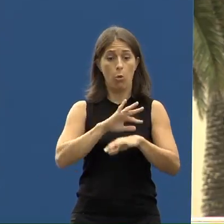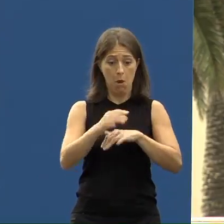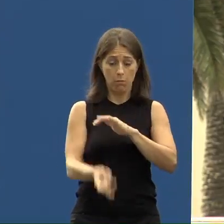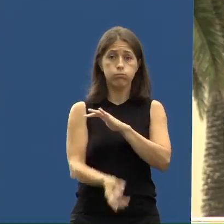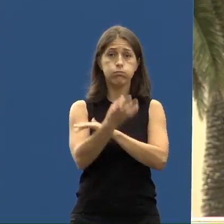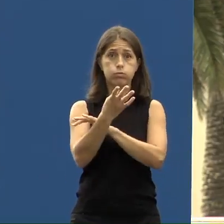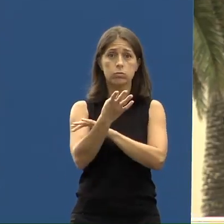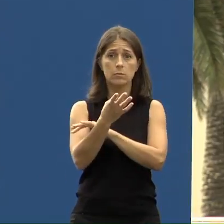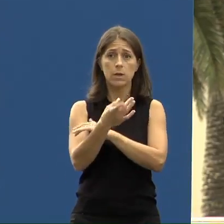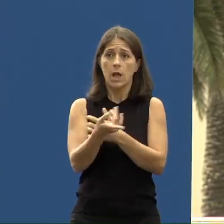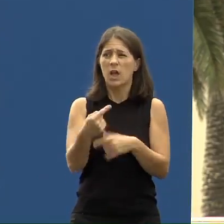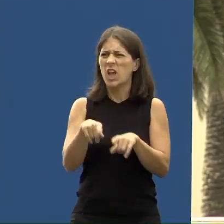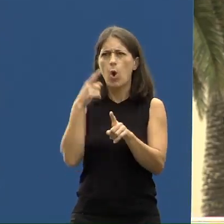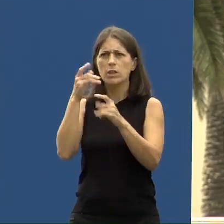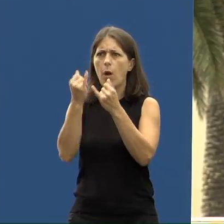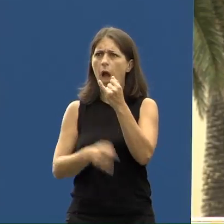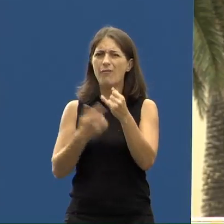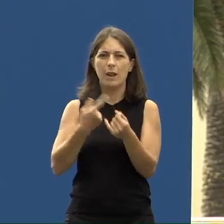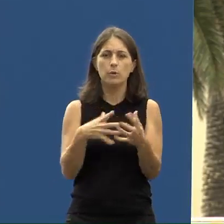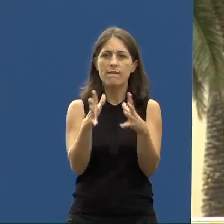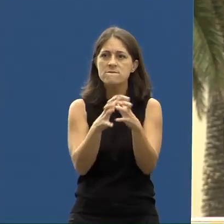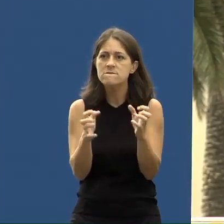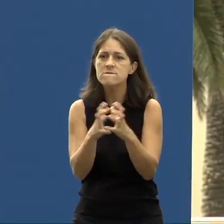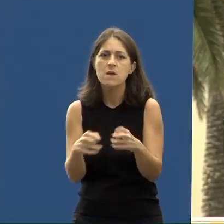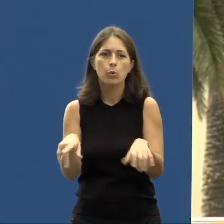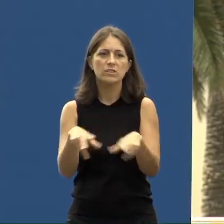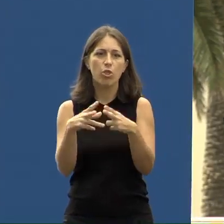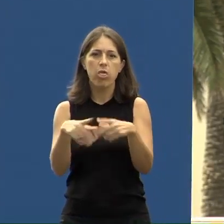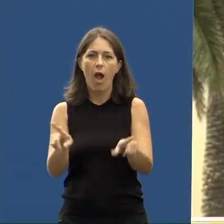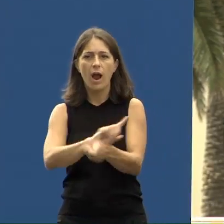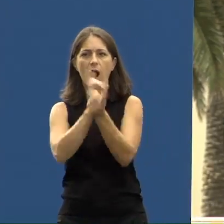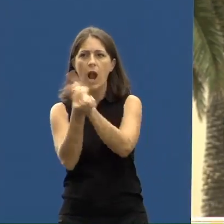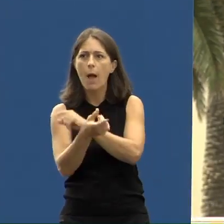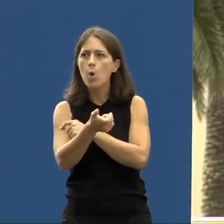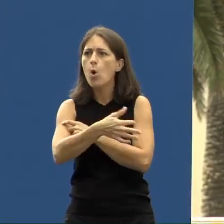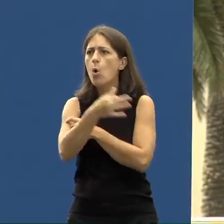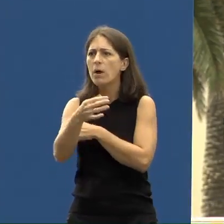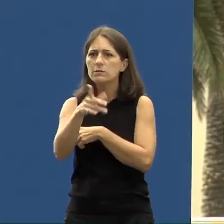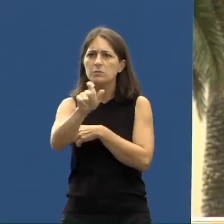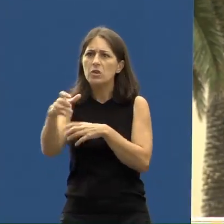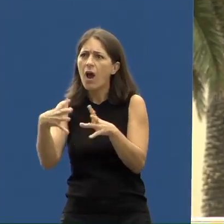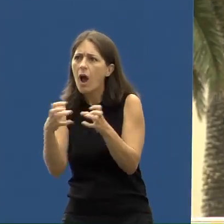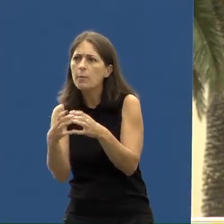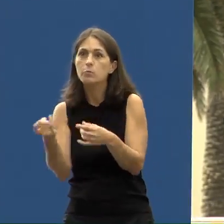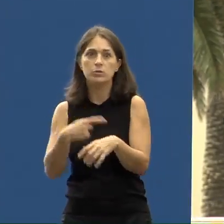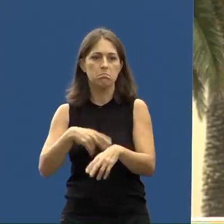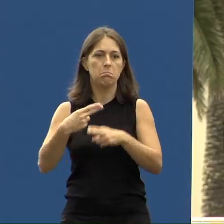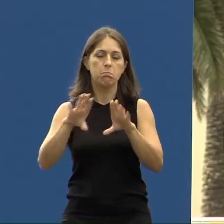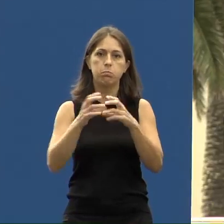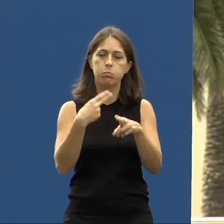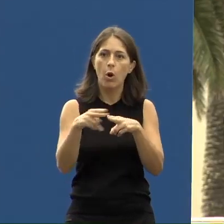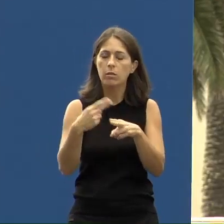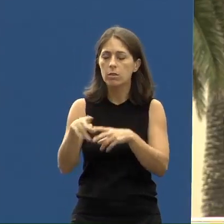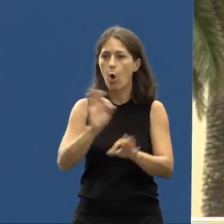de canalizar as ansias de cambio social, as ansias e as necesidades da xente do común, organizando a partidos políticos, organizando a máis de 100